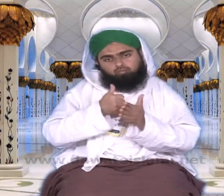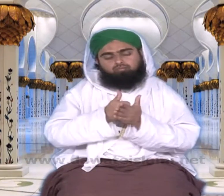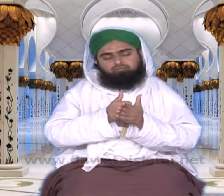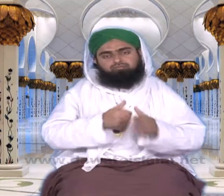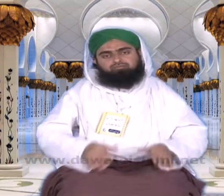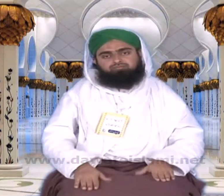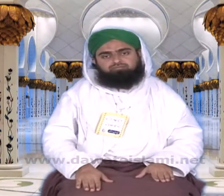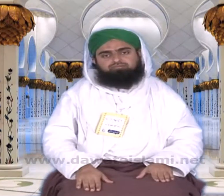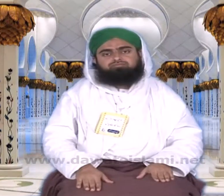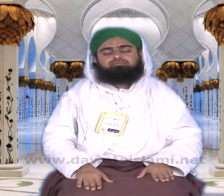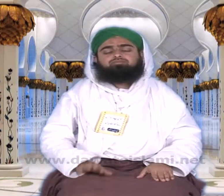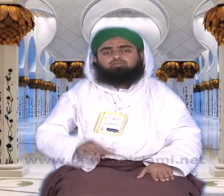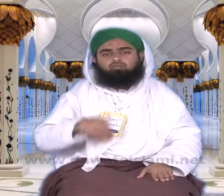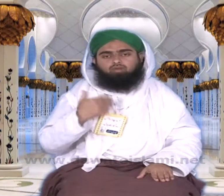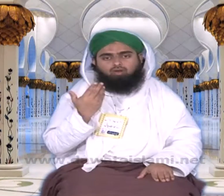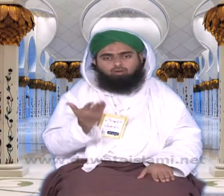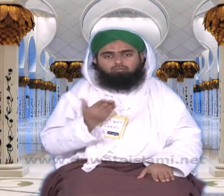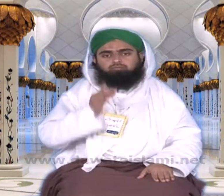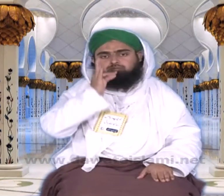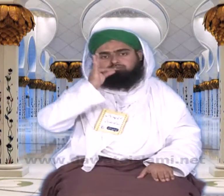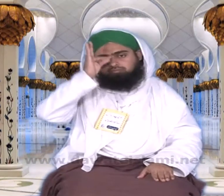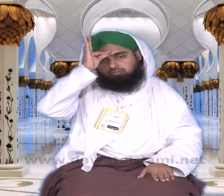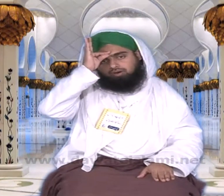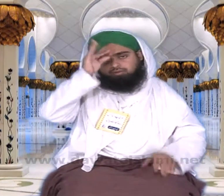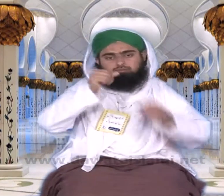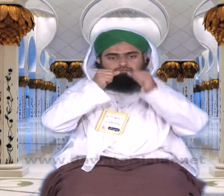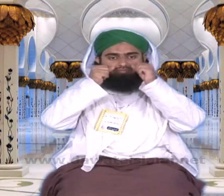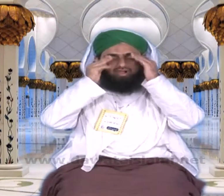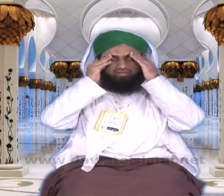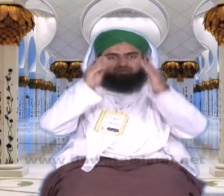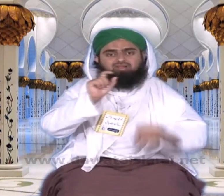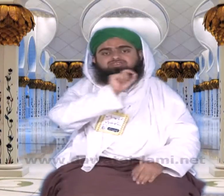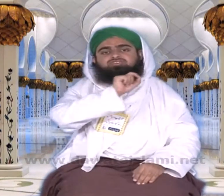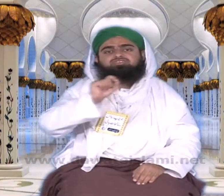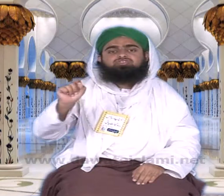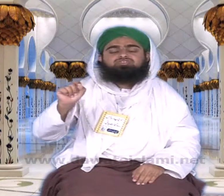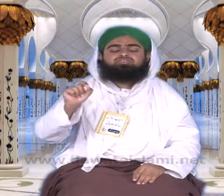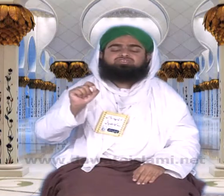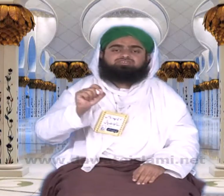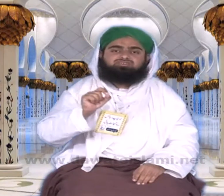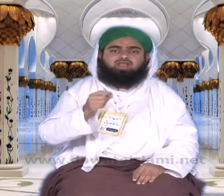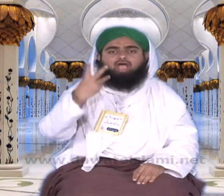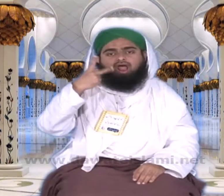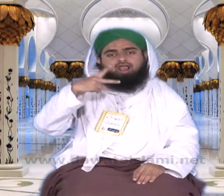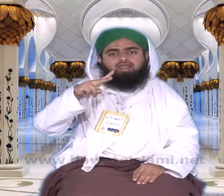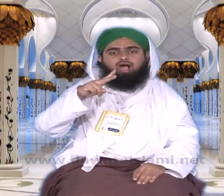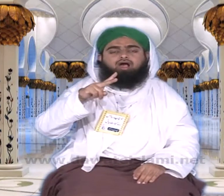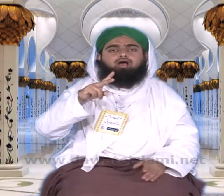جلالو وغیرہ لکھا کریں اسی طرح جب سرکار کا اسم باغ لکھتے ہیں جیسے محمد علیہ تو لوگ